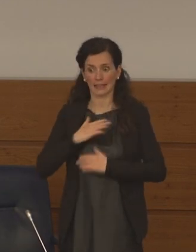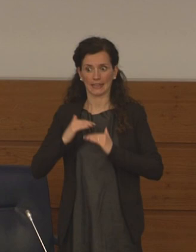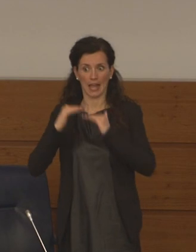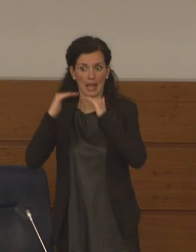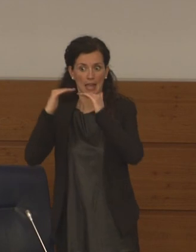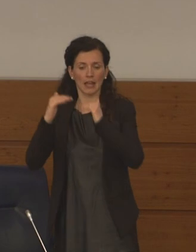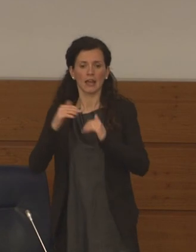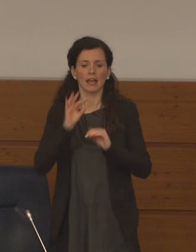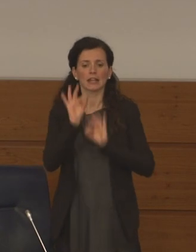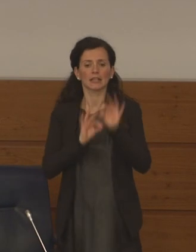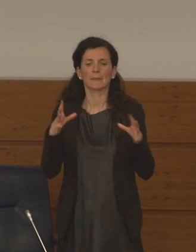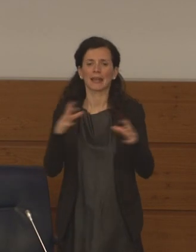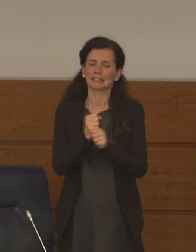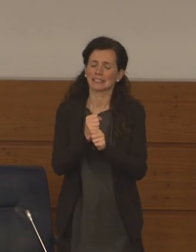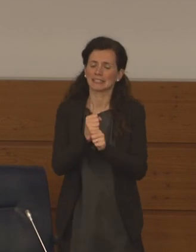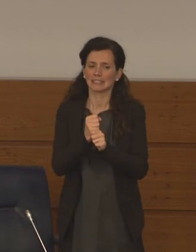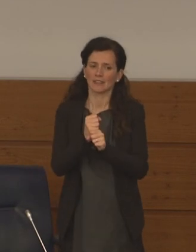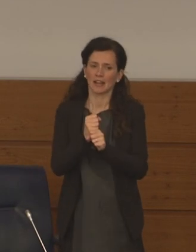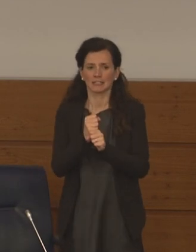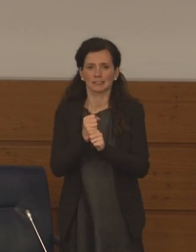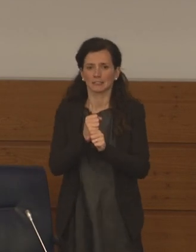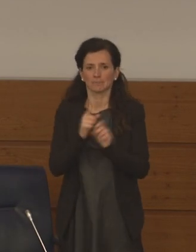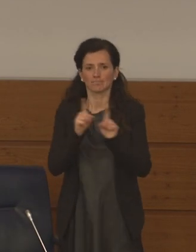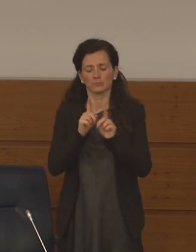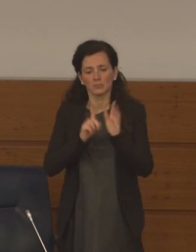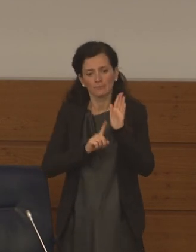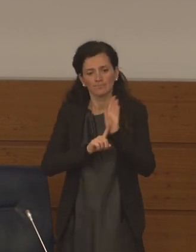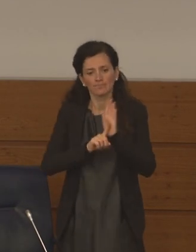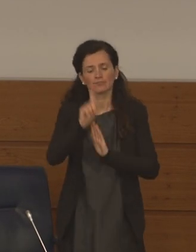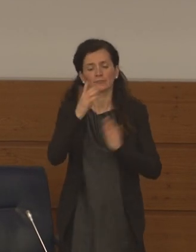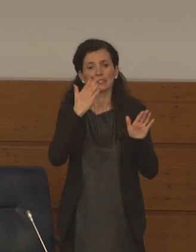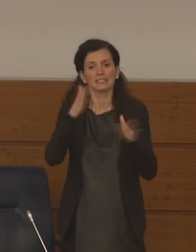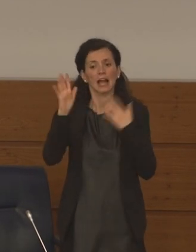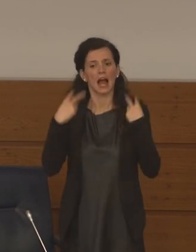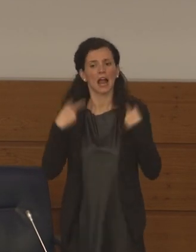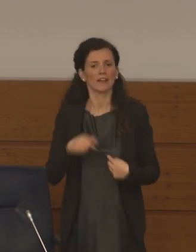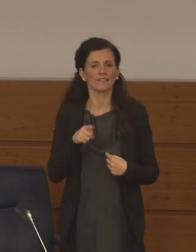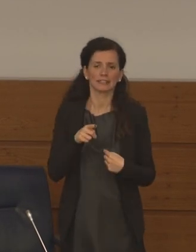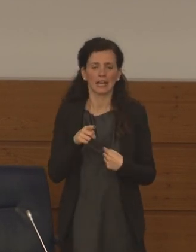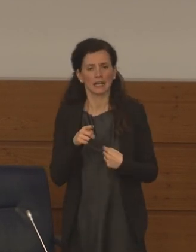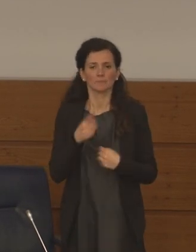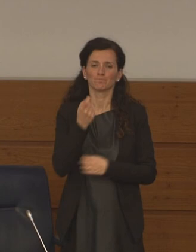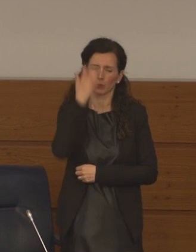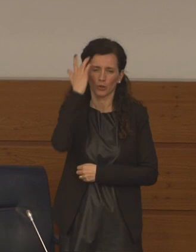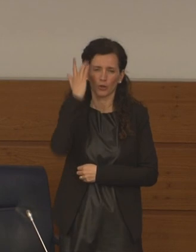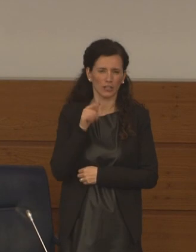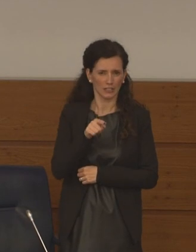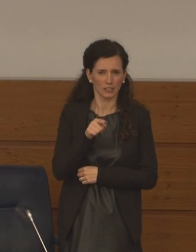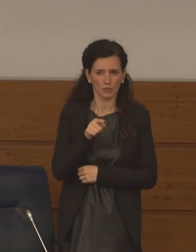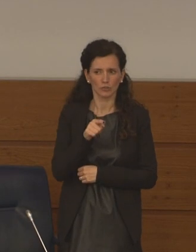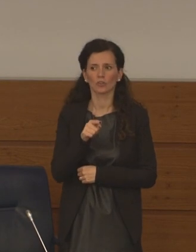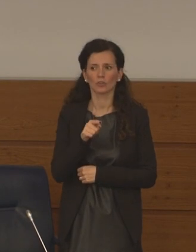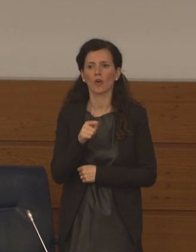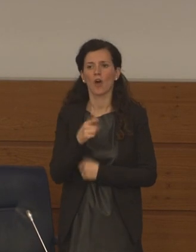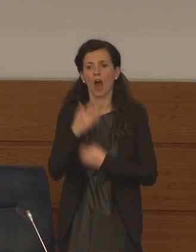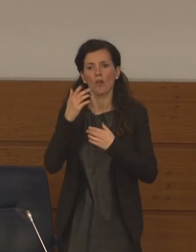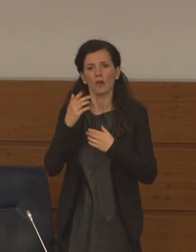non ha un effetto salva salvavita però è questo dato